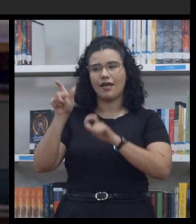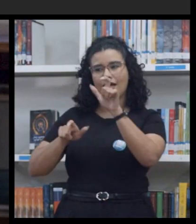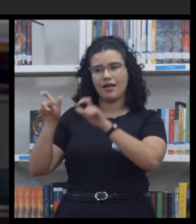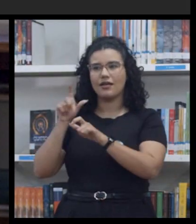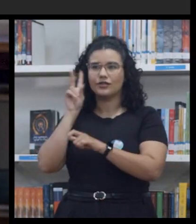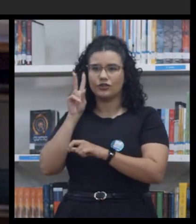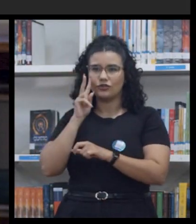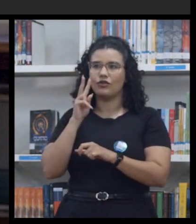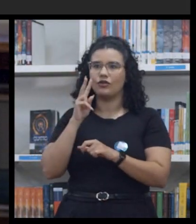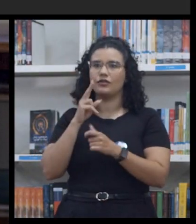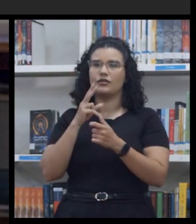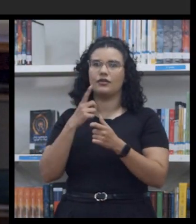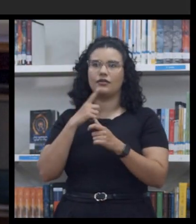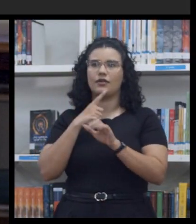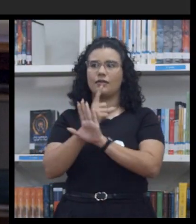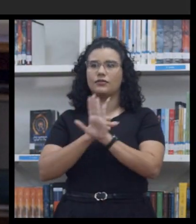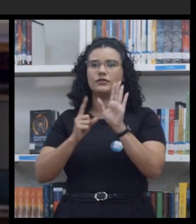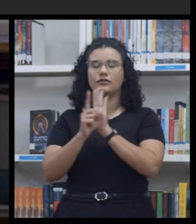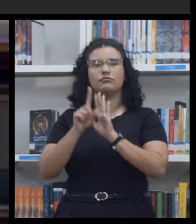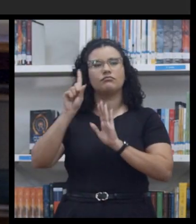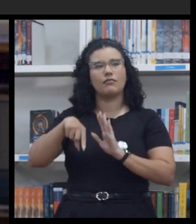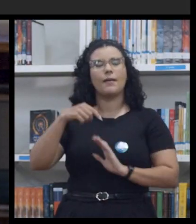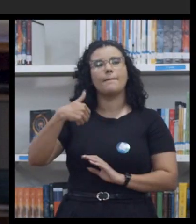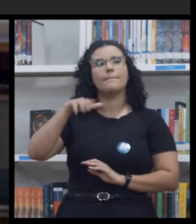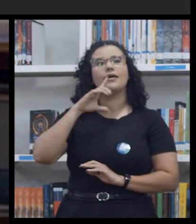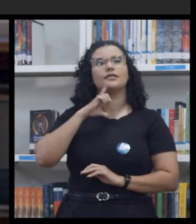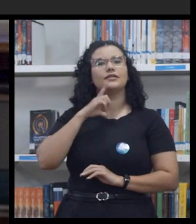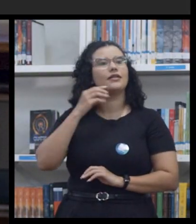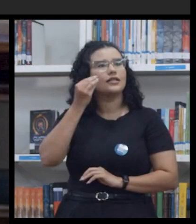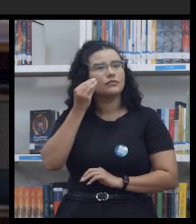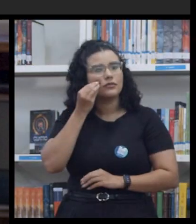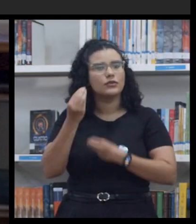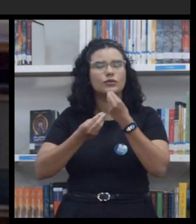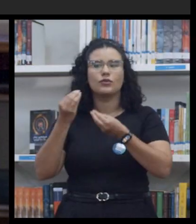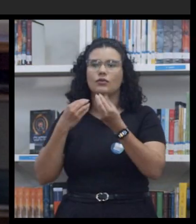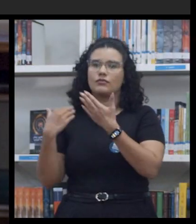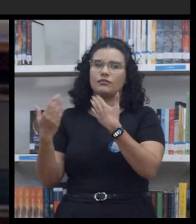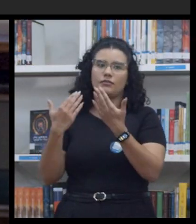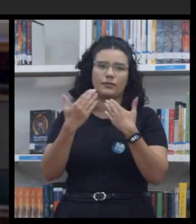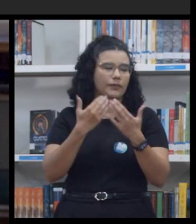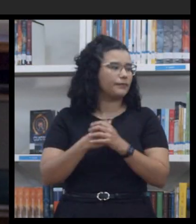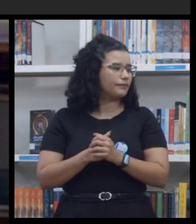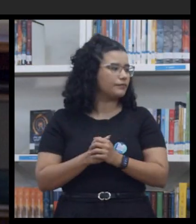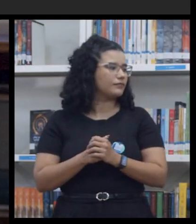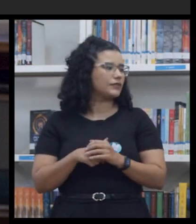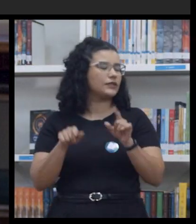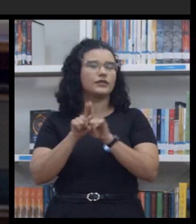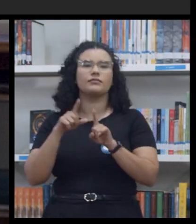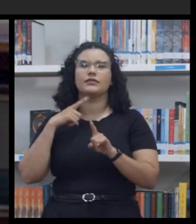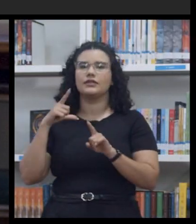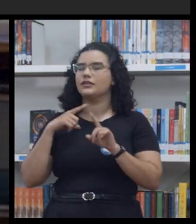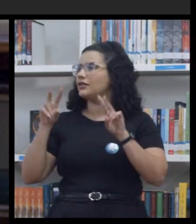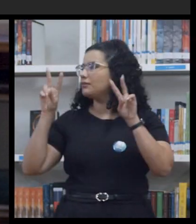e protagonistas são mais propensos a experimentar o arco dos personagens. O termo geométrico